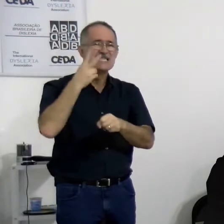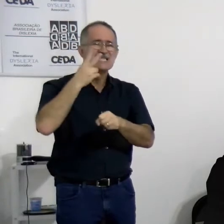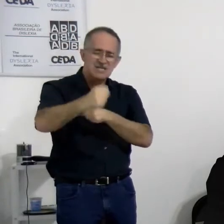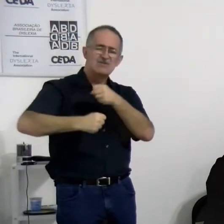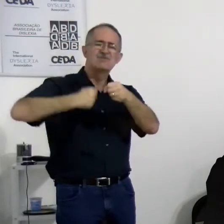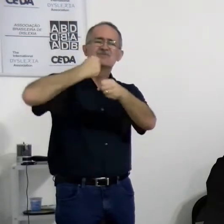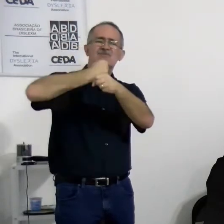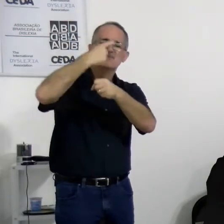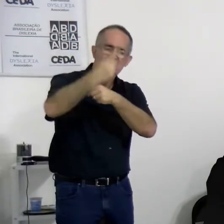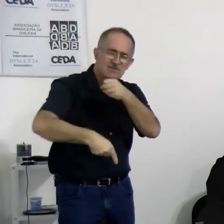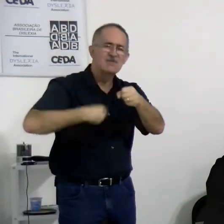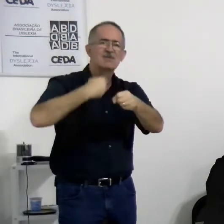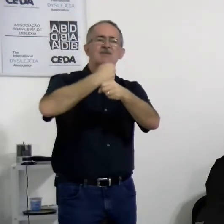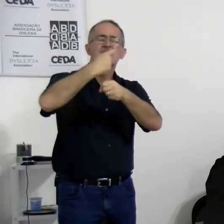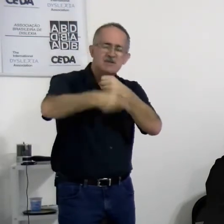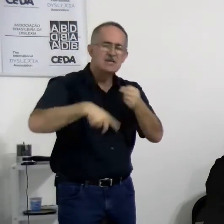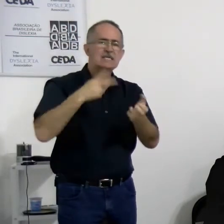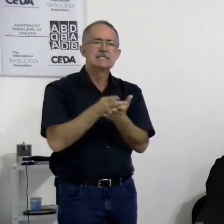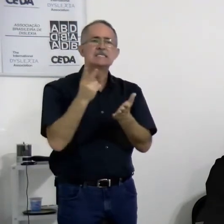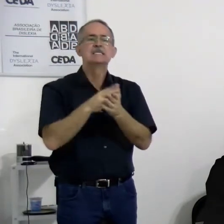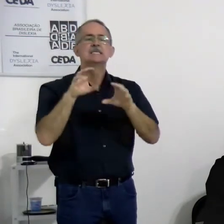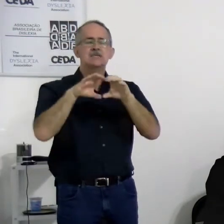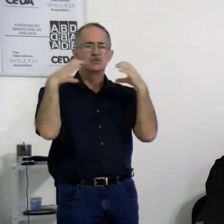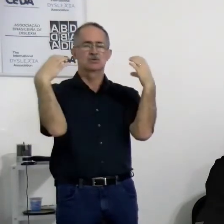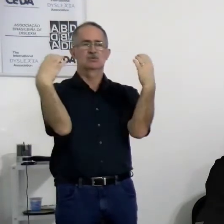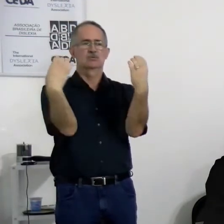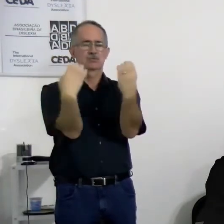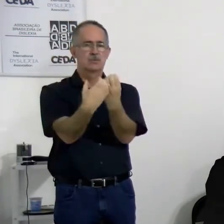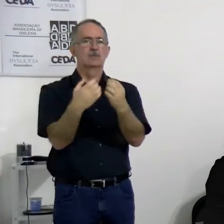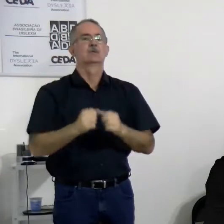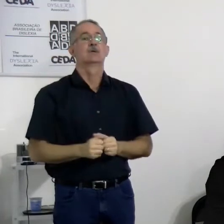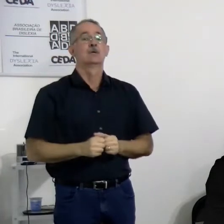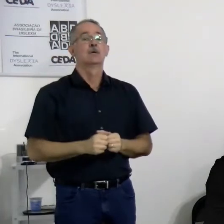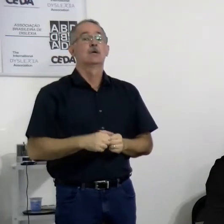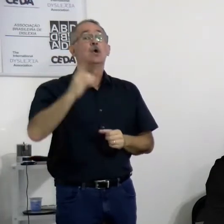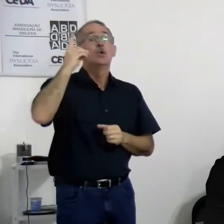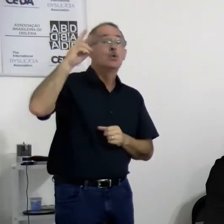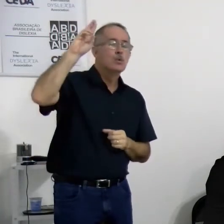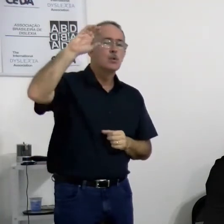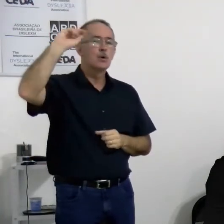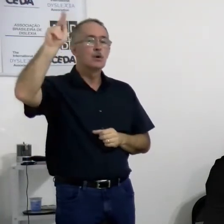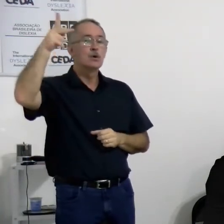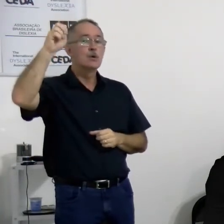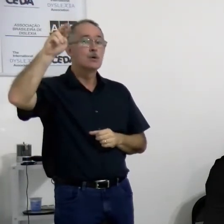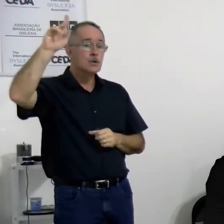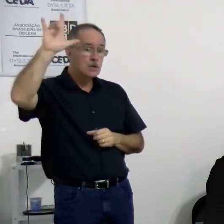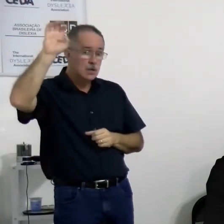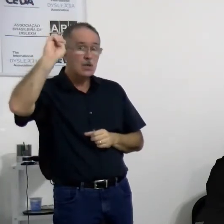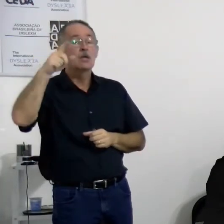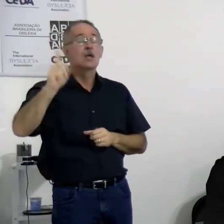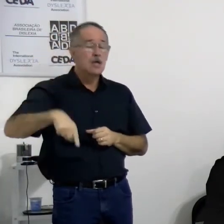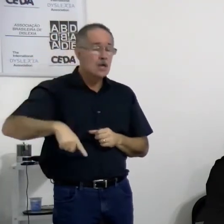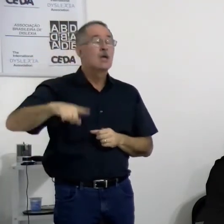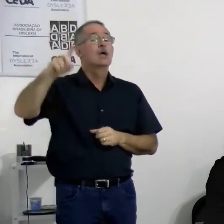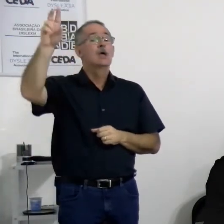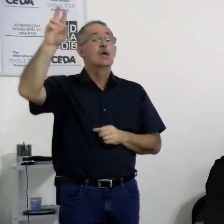desses congressos. E o Charles foi o chefe